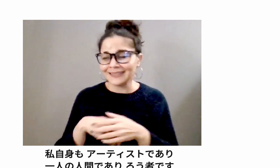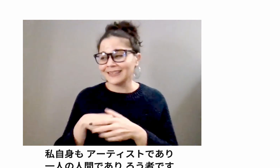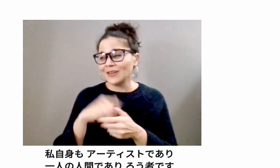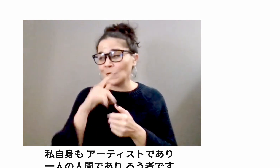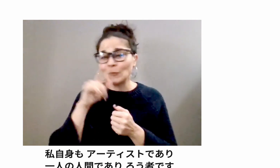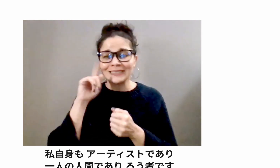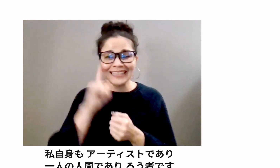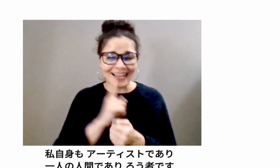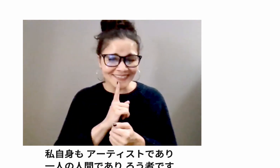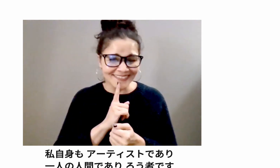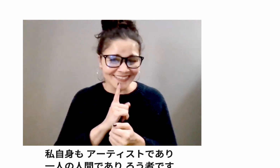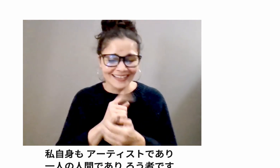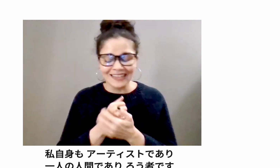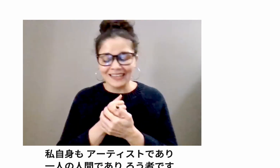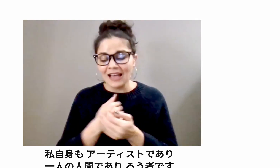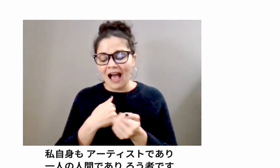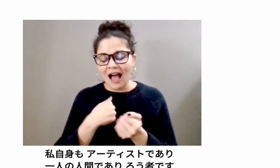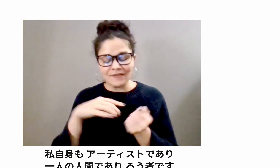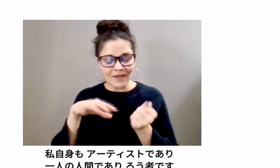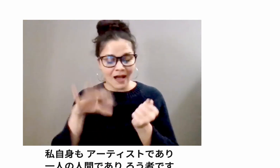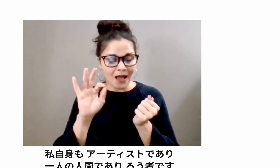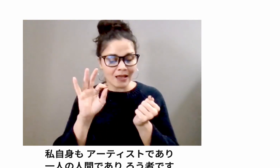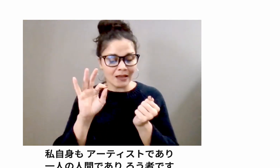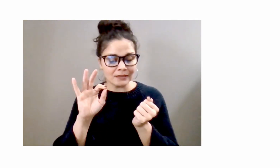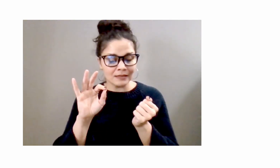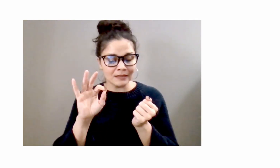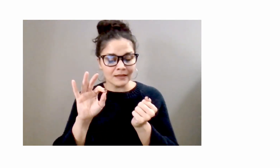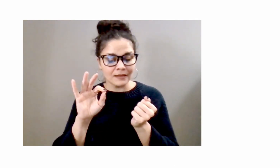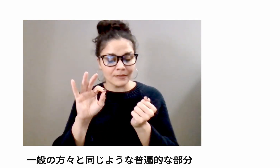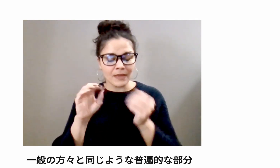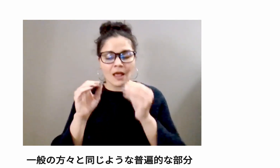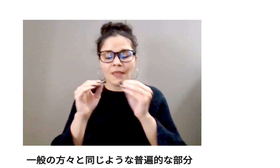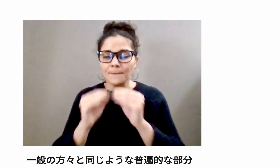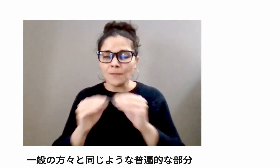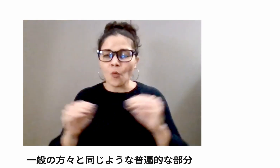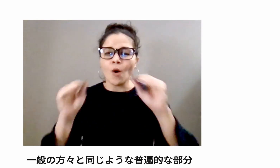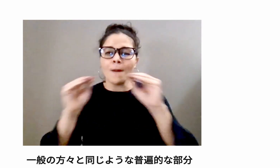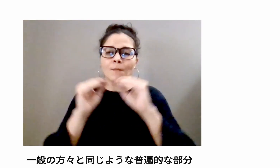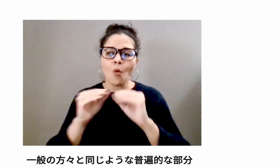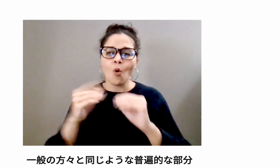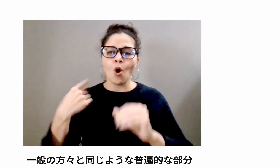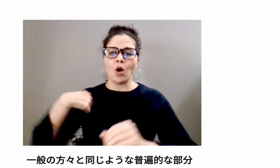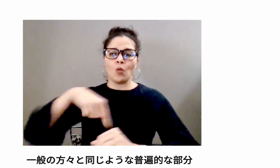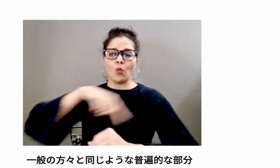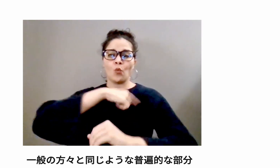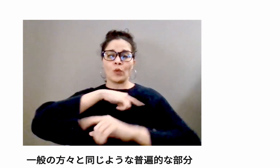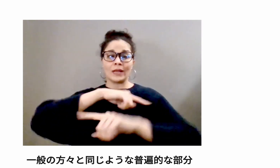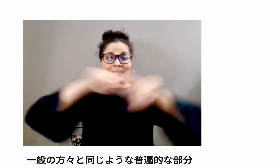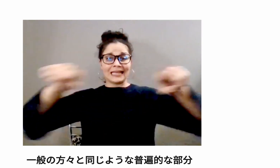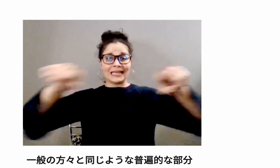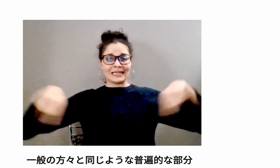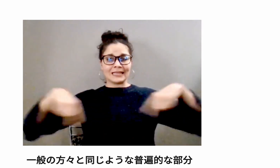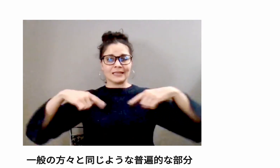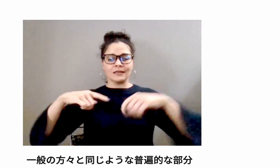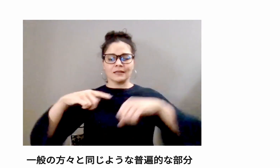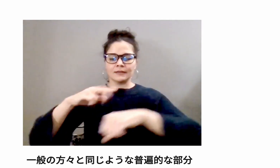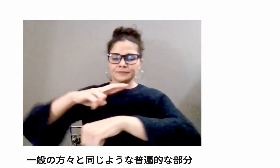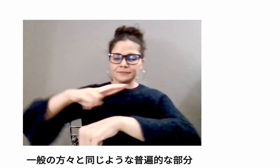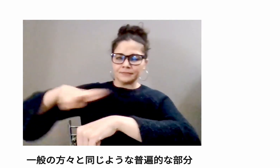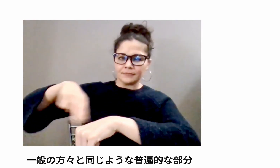一人の人間であり、ろう者である。その中で私自身が感じたことは、もっとそうですね、一般の方